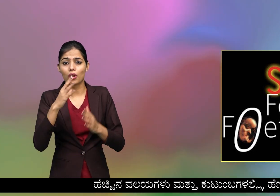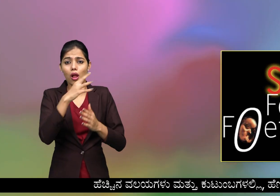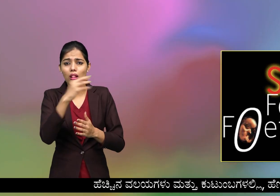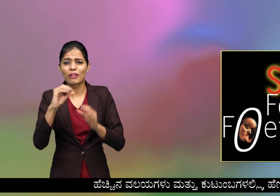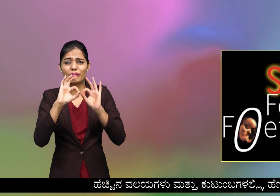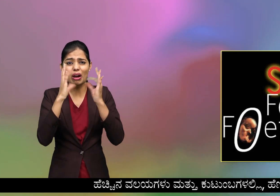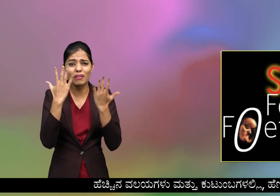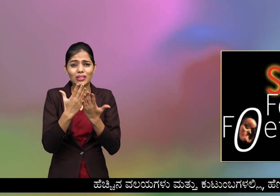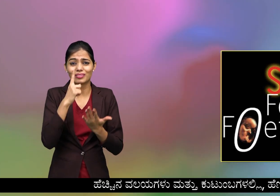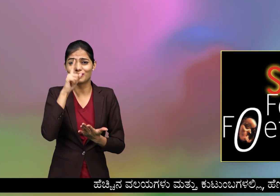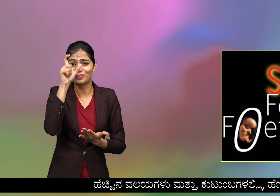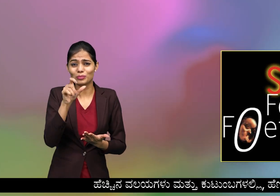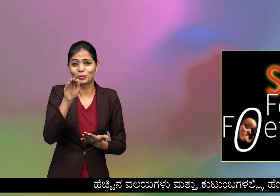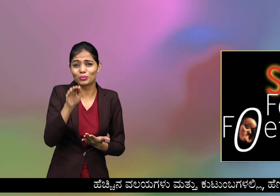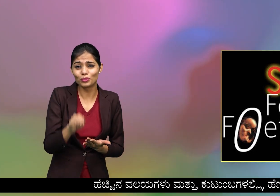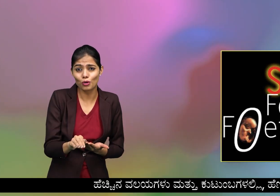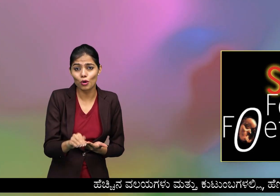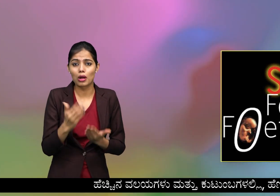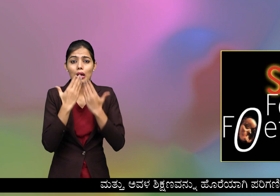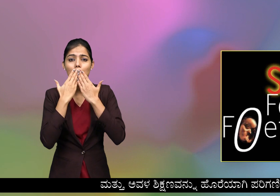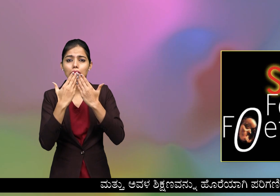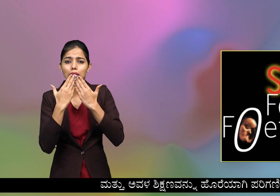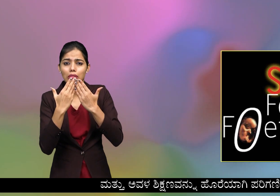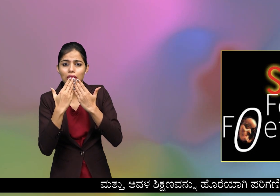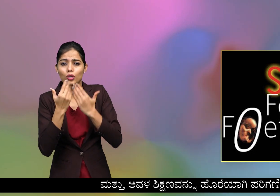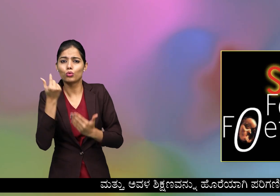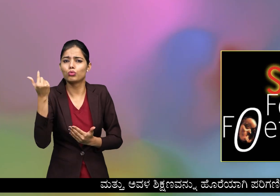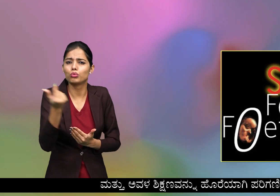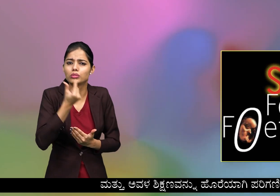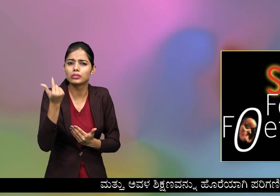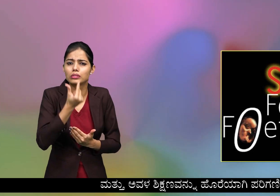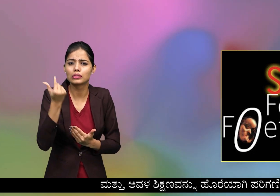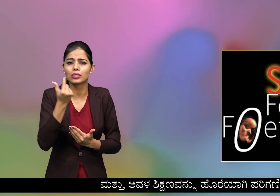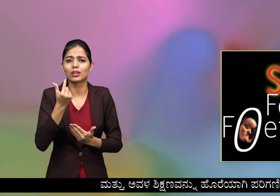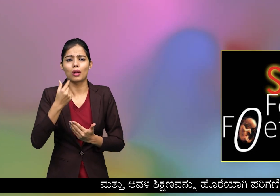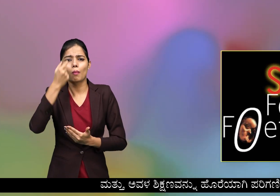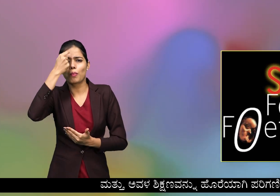ಹೆಚ್ಚಿನ ವಲಯಗಳು ಮತ್ತು ಕುಟುಂಬಗಳಲ್ಲಿ ಹೆಣ್ಣು ಮಗು ಮತ್ತು ಅವಳ ಶಿಕ್ಷಣವನ್ನ ಹೊರೆಯಾಗಿ ಪರಿಗಣಿಸಲಾಗಿದೆ.